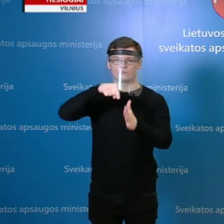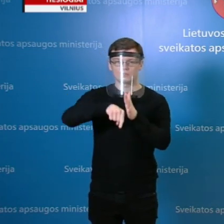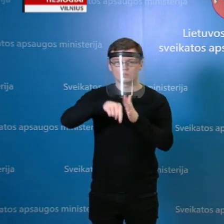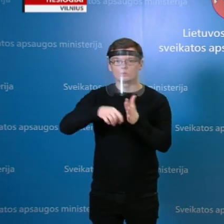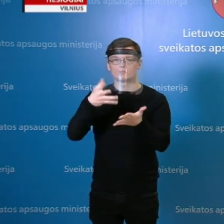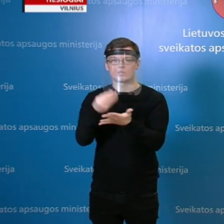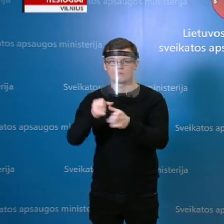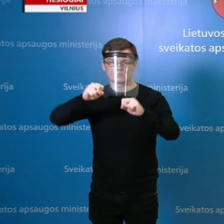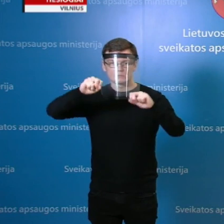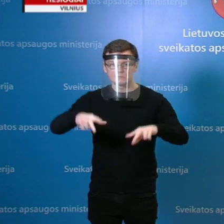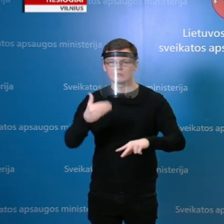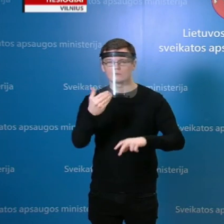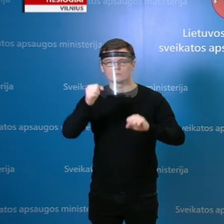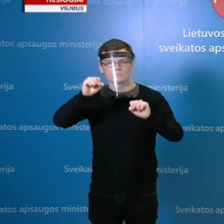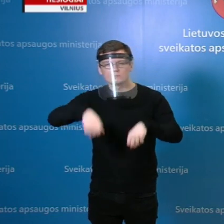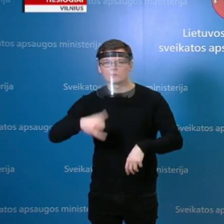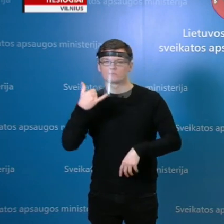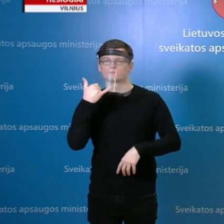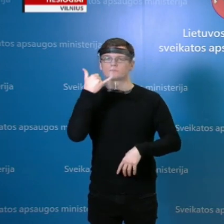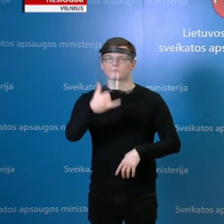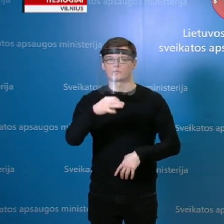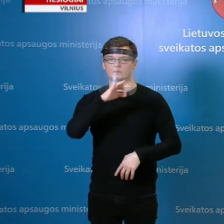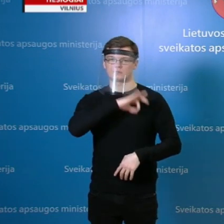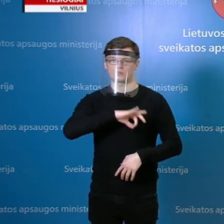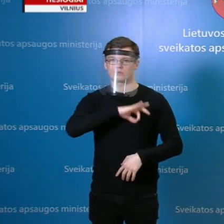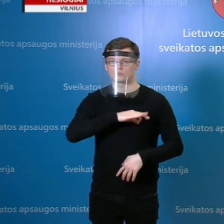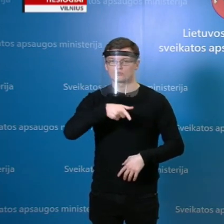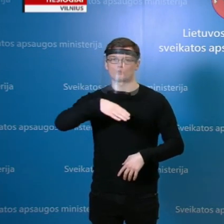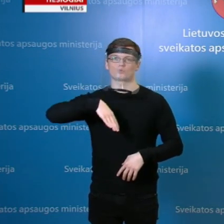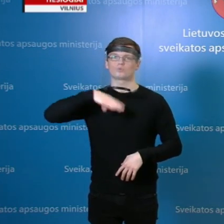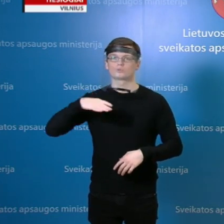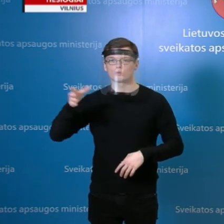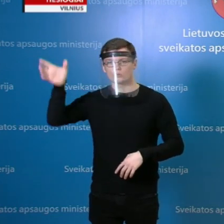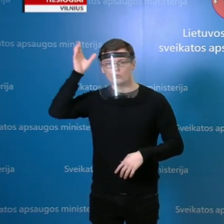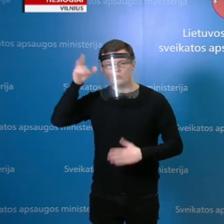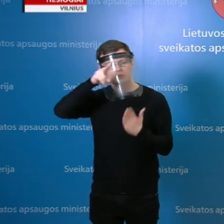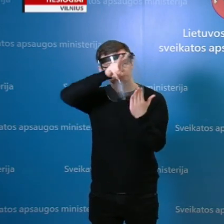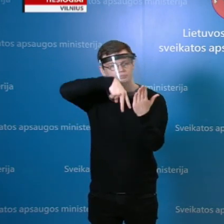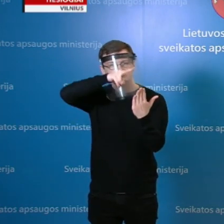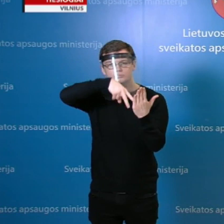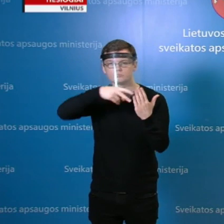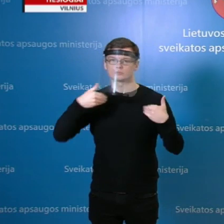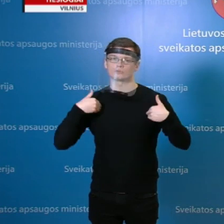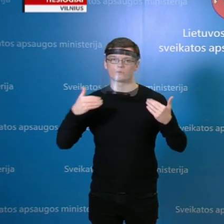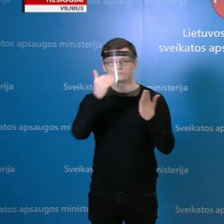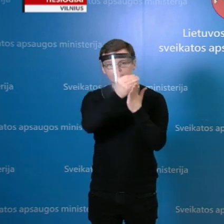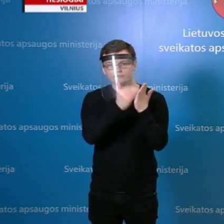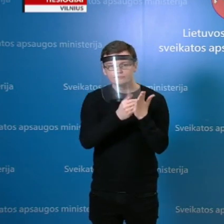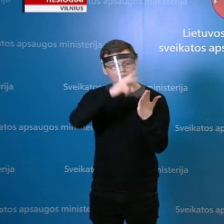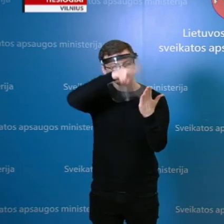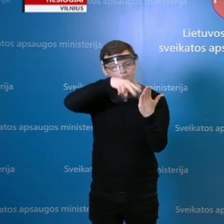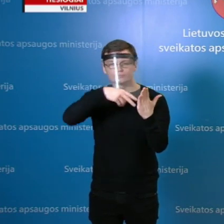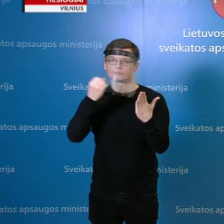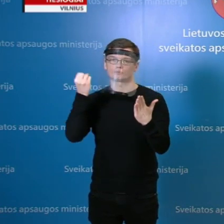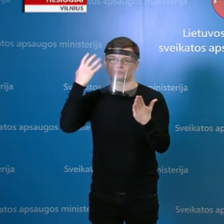jais pasinaudoti, aš nebejoju, kad jiems užteks kompetencijos perskaityti ir suprasti tas rekomendacijas.